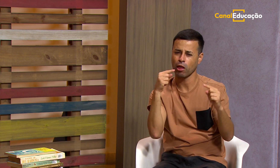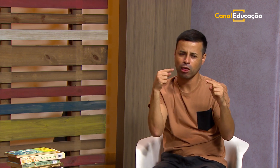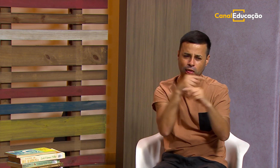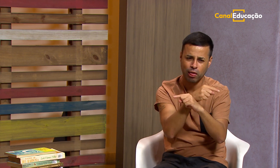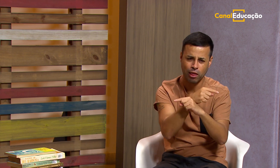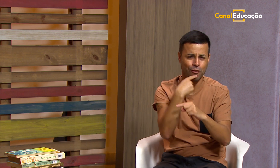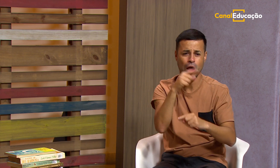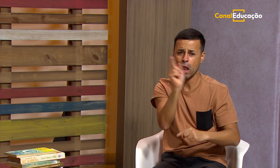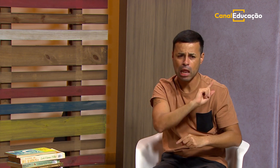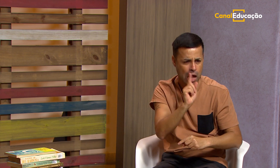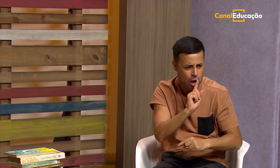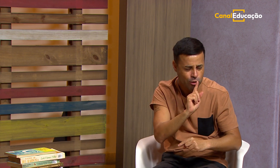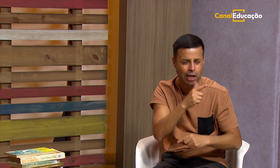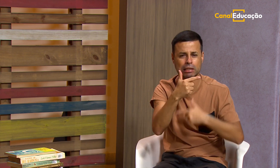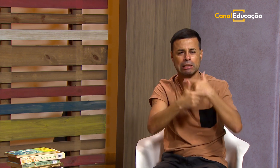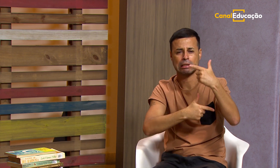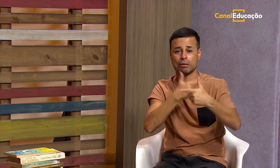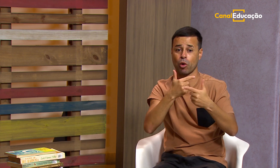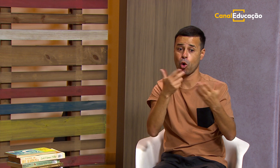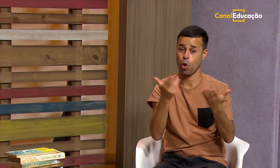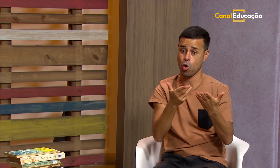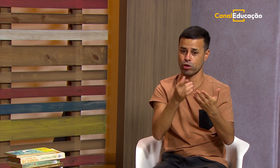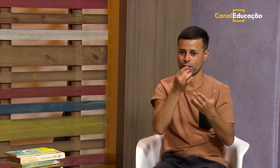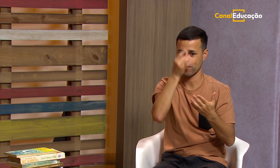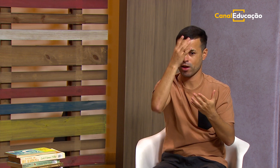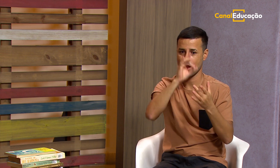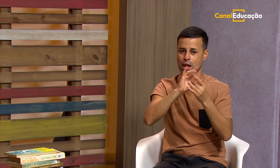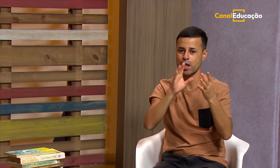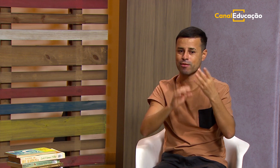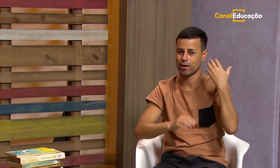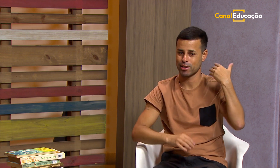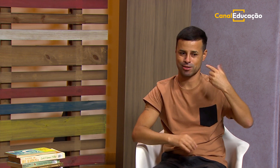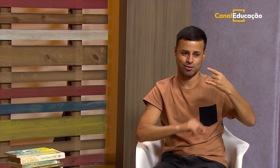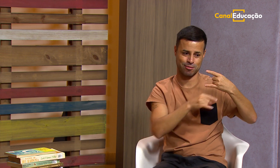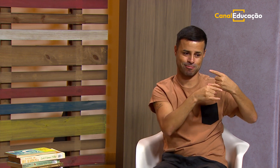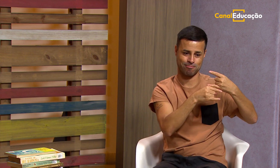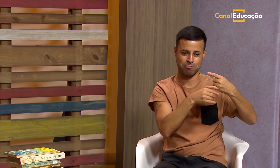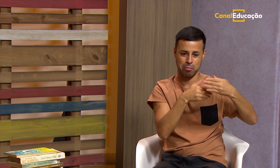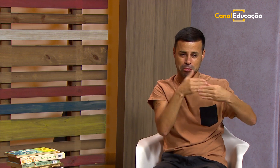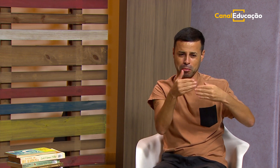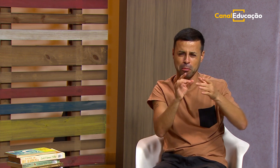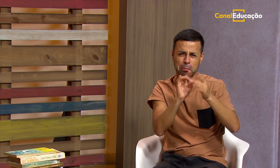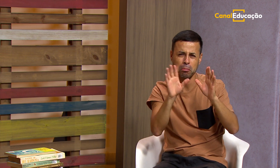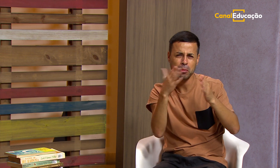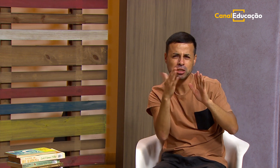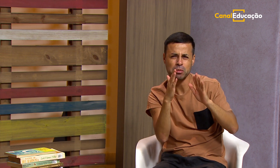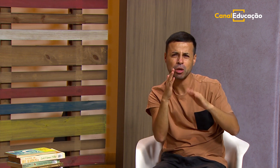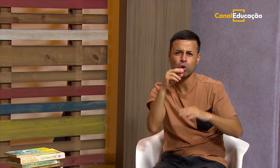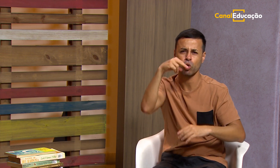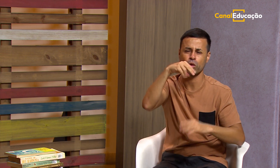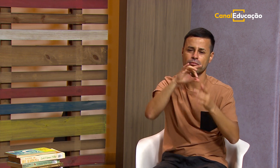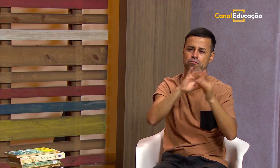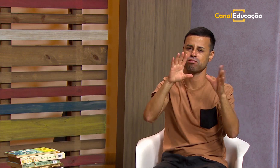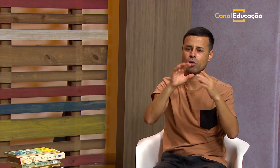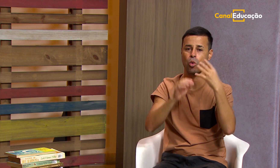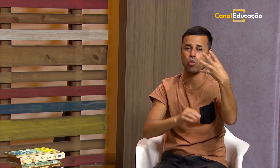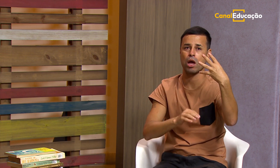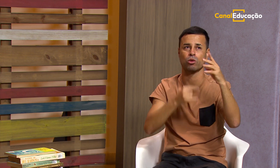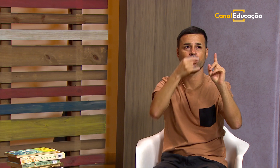E depois, com a possibilidade de entrar em um vídeo com limites de até 4 quadros, eu abri a janela para